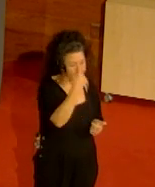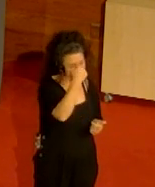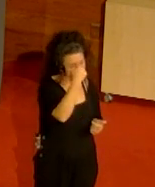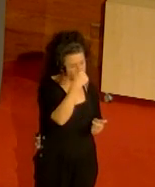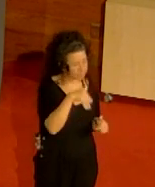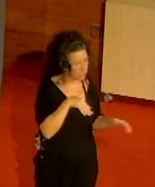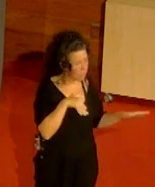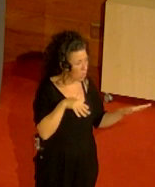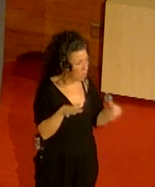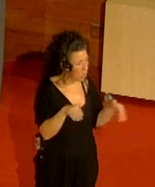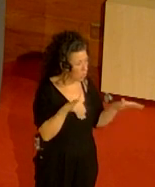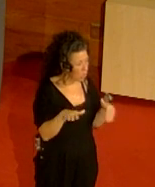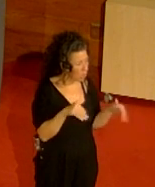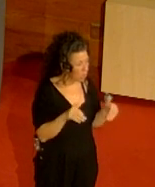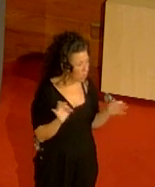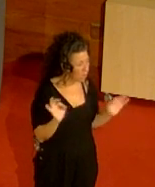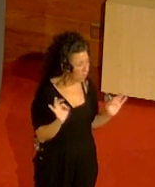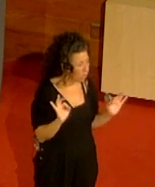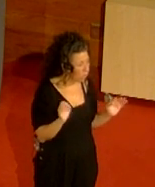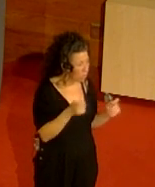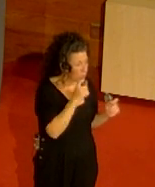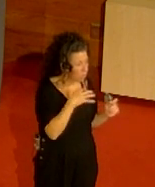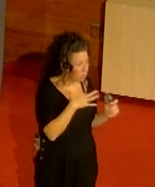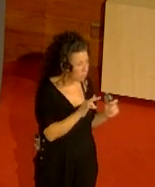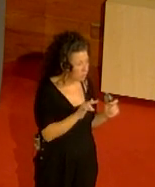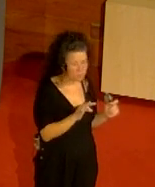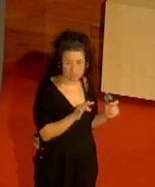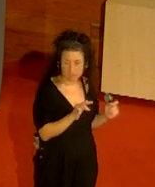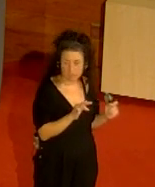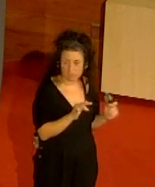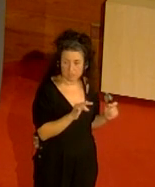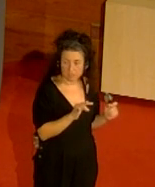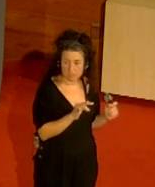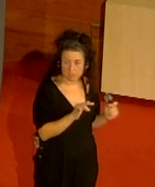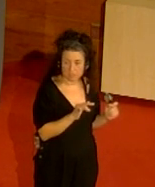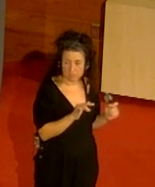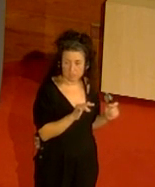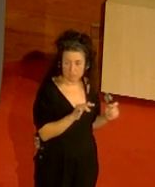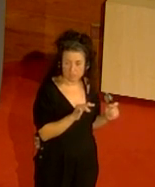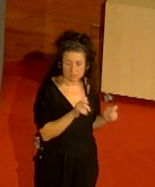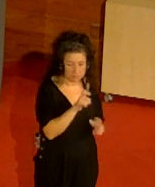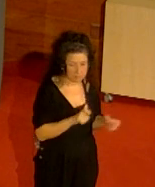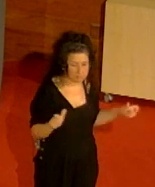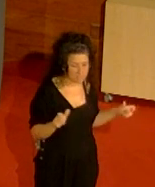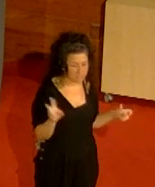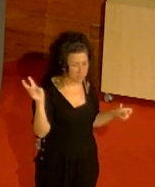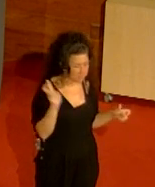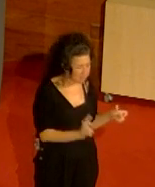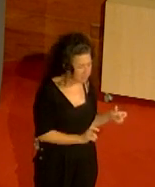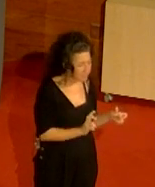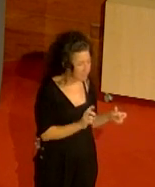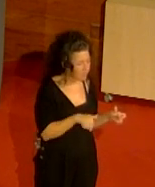o no sé cómo puede ser la posibilidad de ver a esas personas que han venido a Vitoria a vivir, a buscarse una nueva